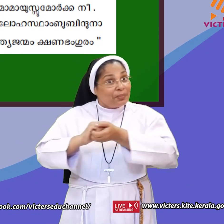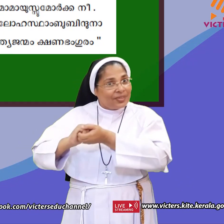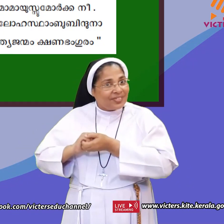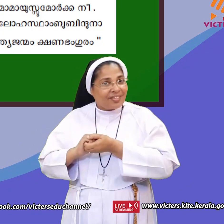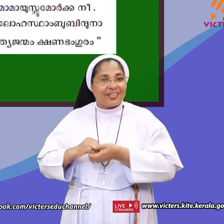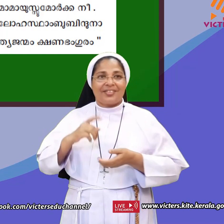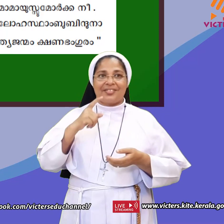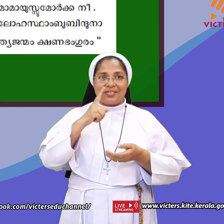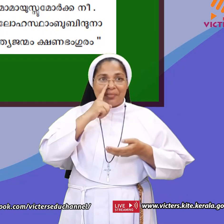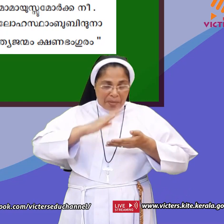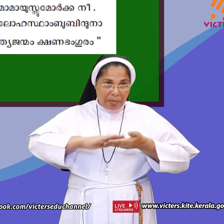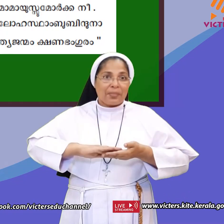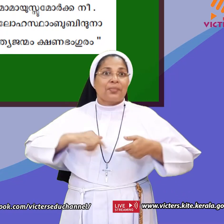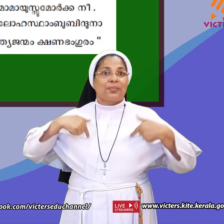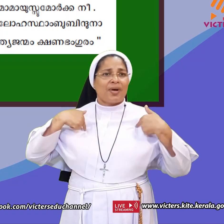മാത്രമാണ്.